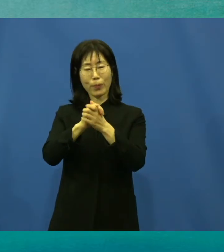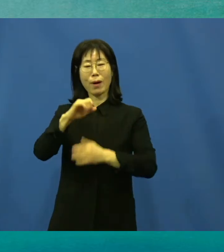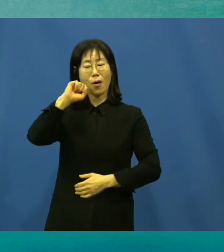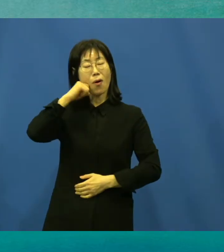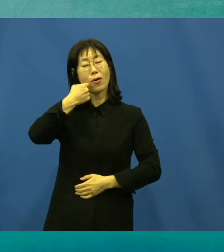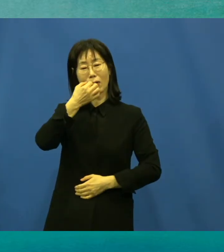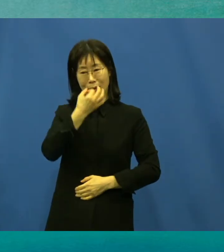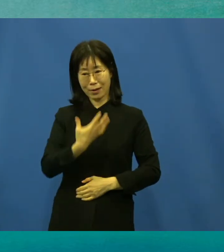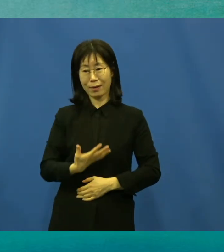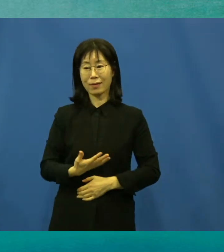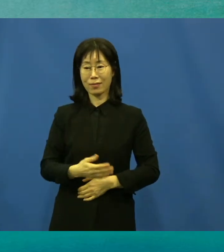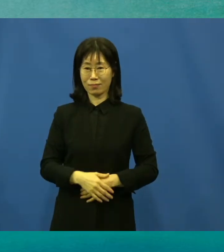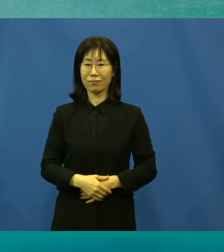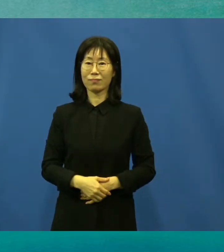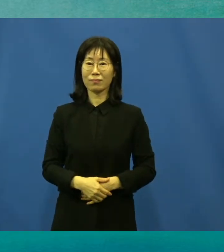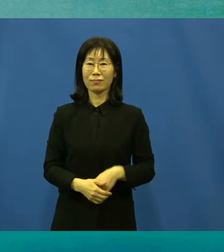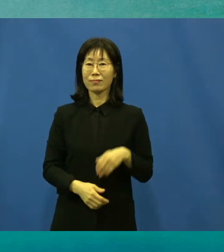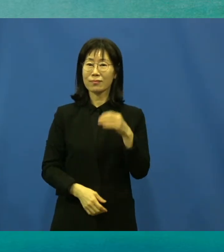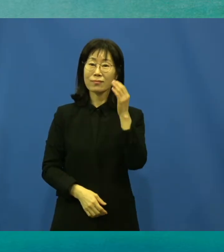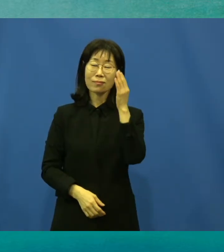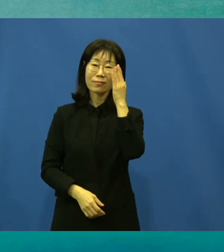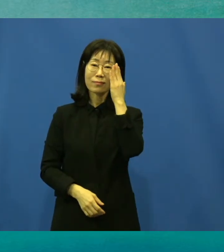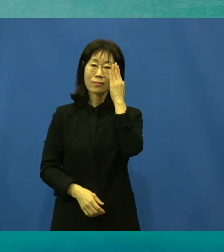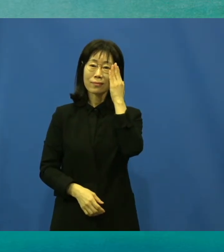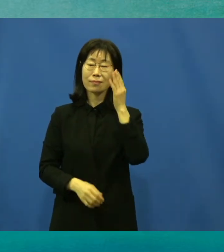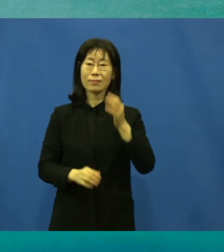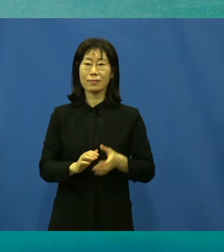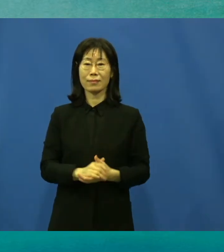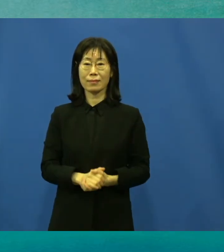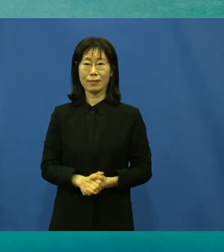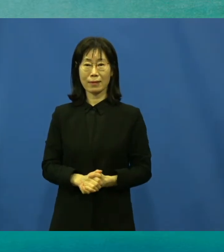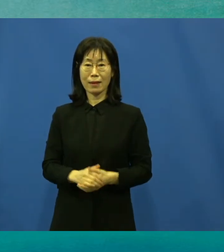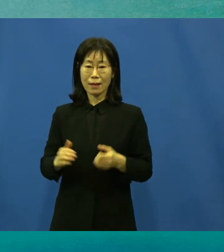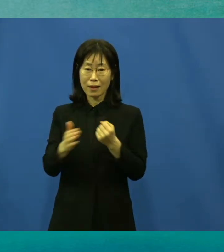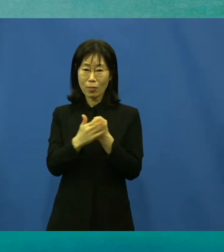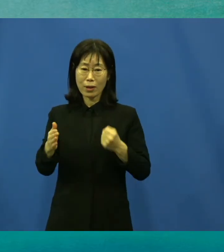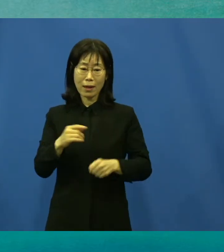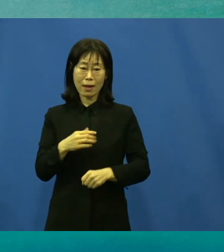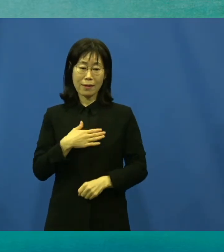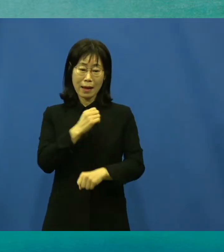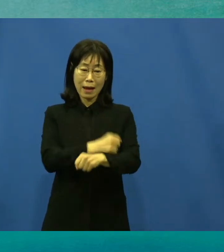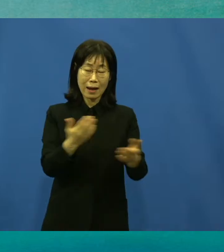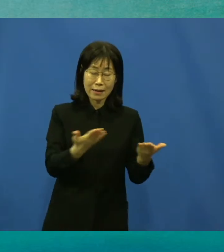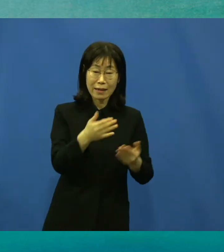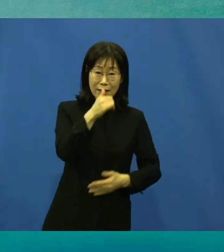기도의 시간과 공간은 다른 것에 밀려 다닙니다.